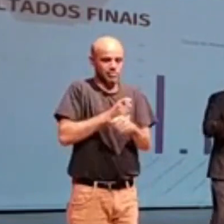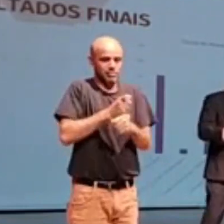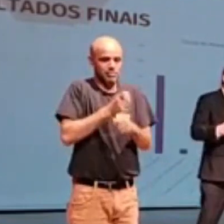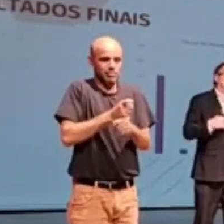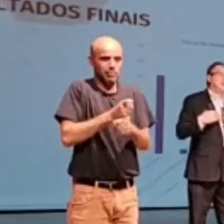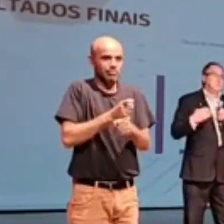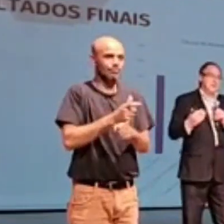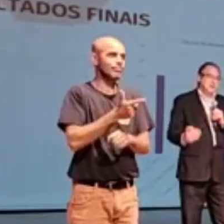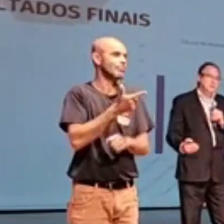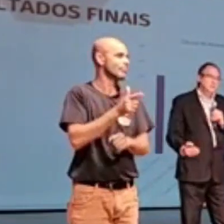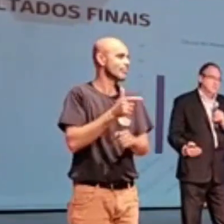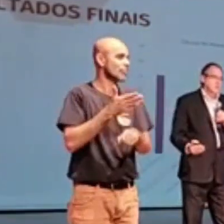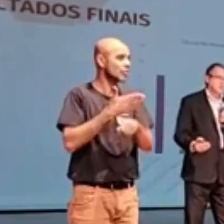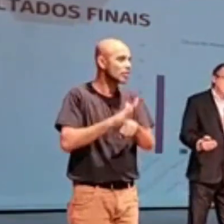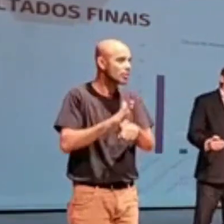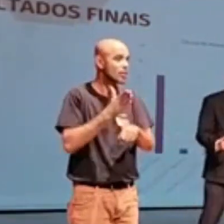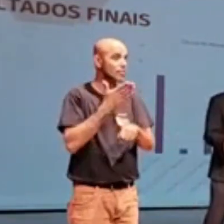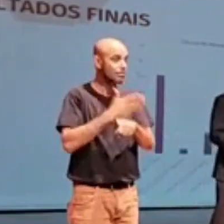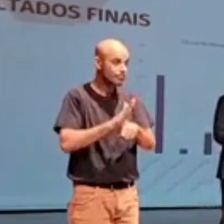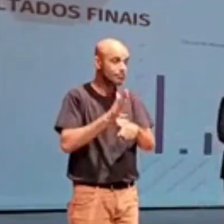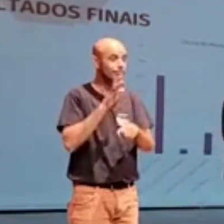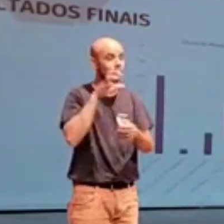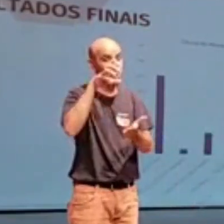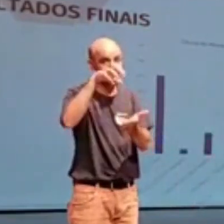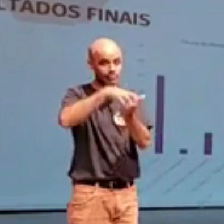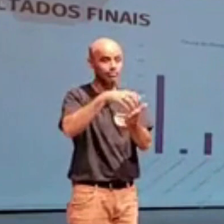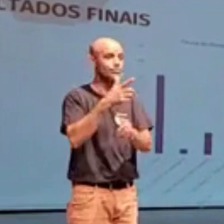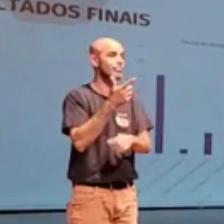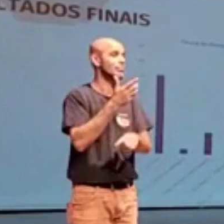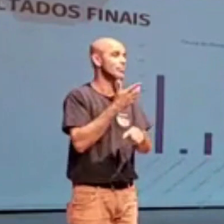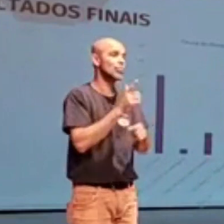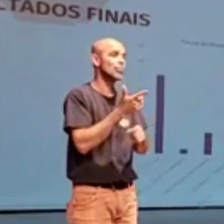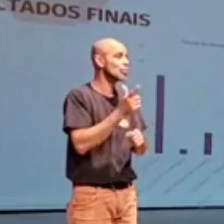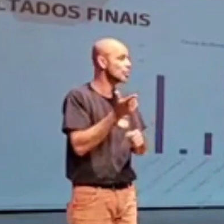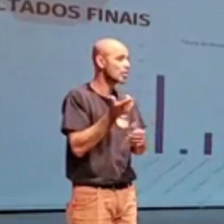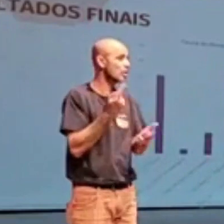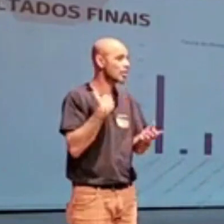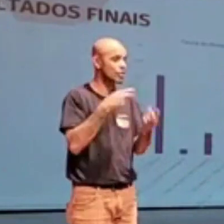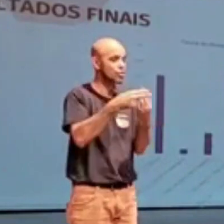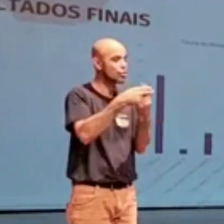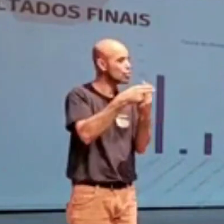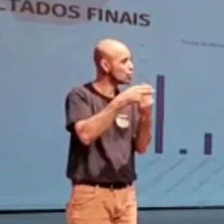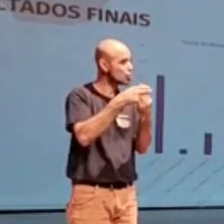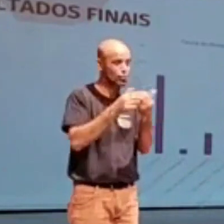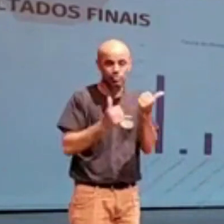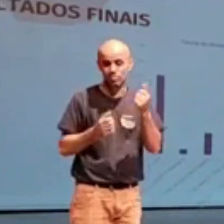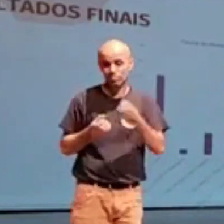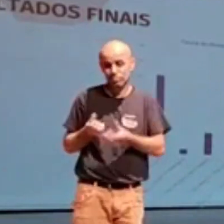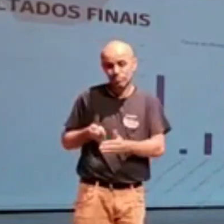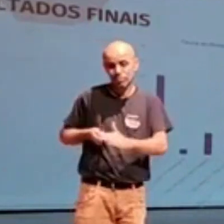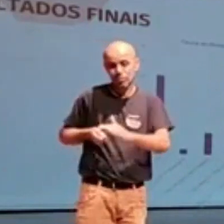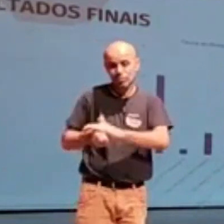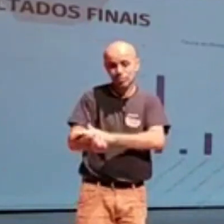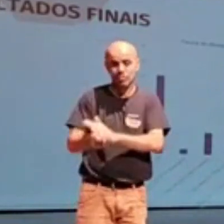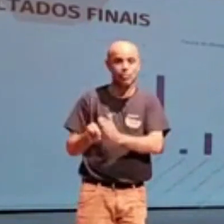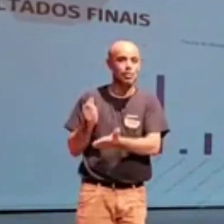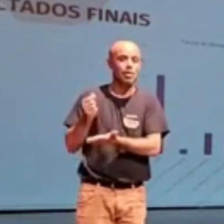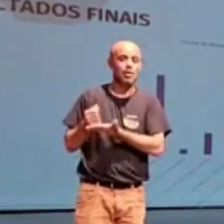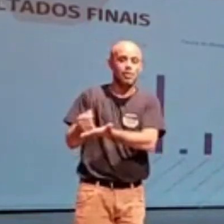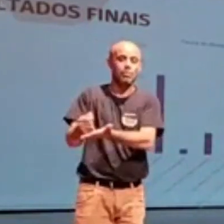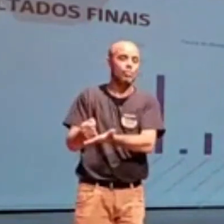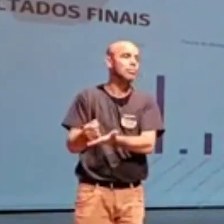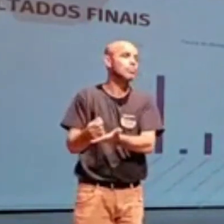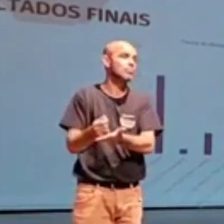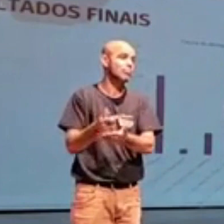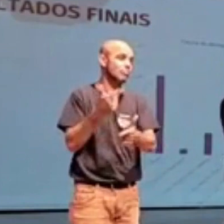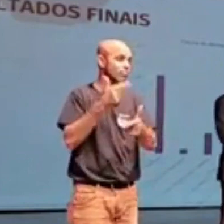não tem treinamento de alguns centros e não tem código do SUS para isso. Não existe código do SUS para isso, um tratamento que não existe. Isso é um